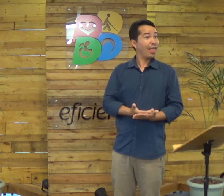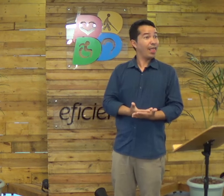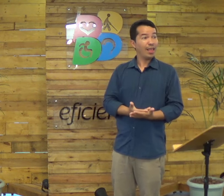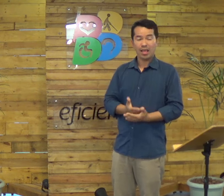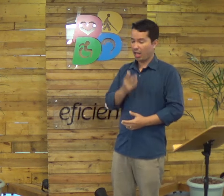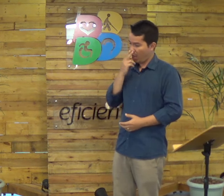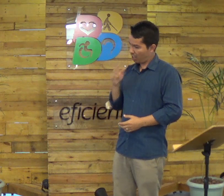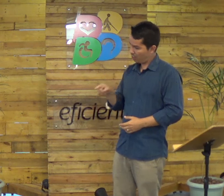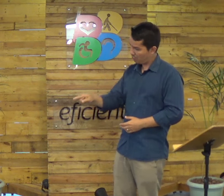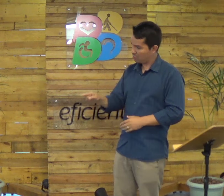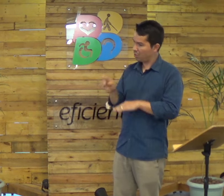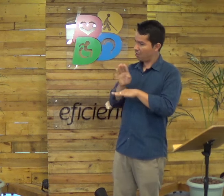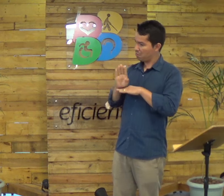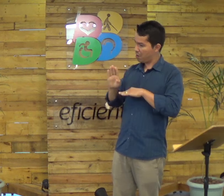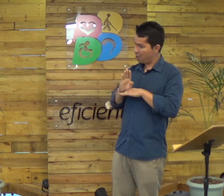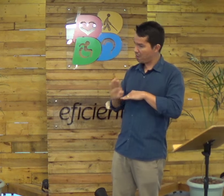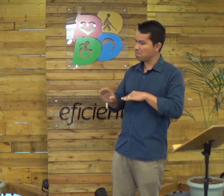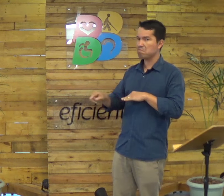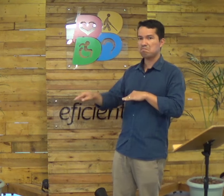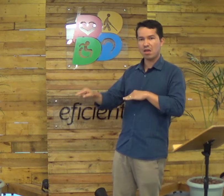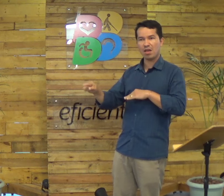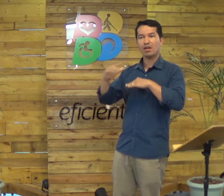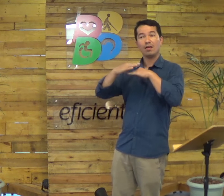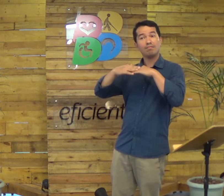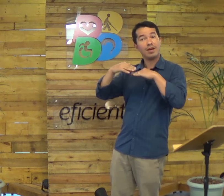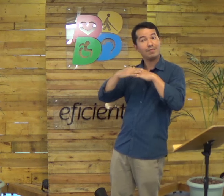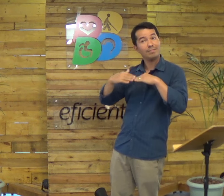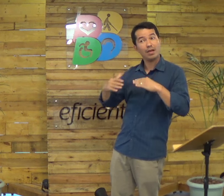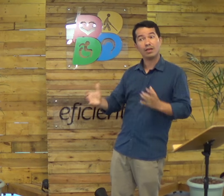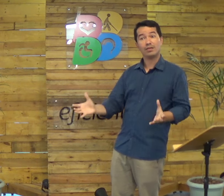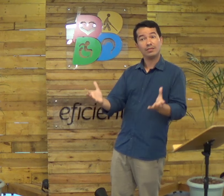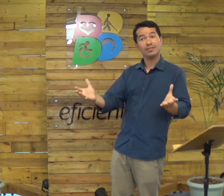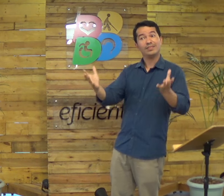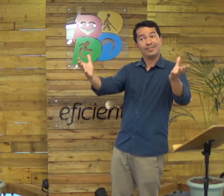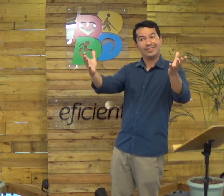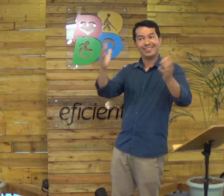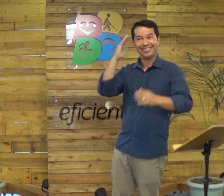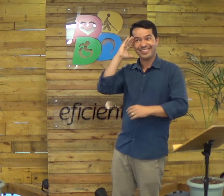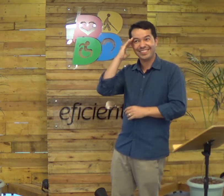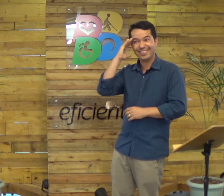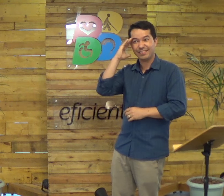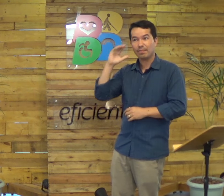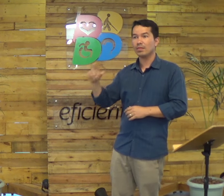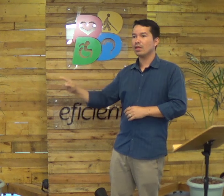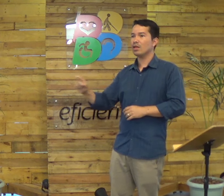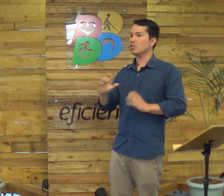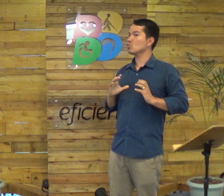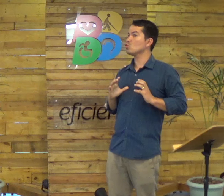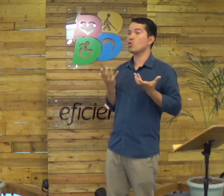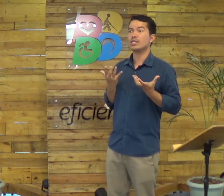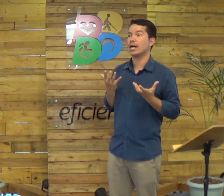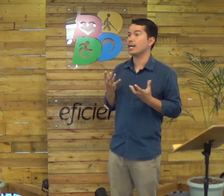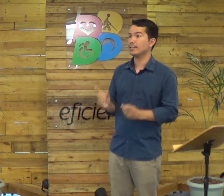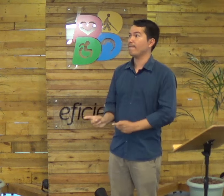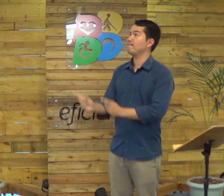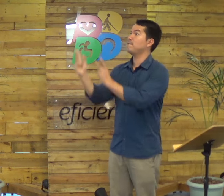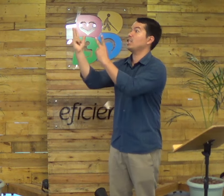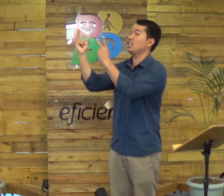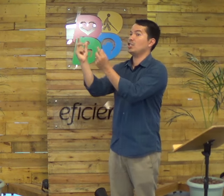As pessoas que eram atendidas por Barnabé se sentiam bem, porque ele era um consolador. Ele motivava as pessoas, ele corajava. Ele era uma pessoa de